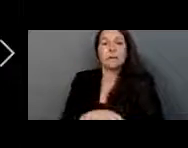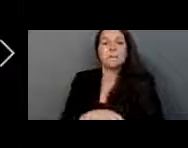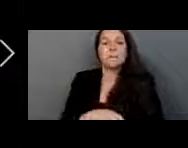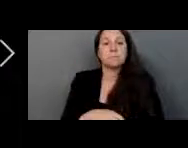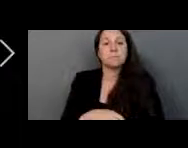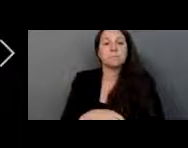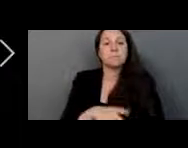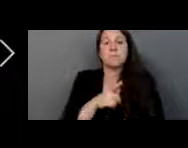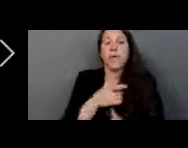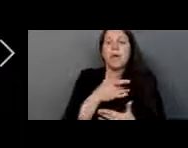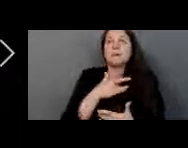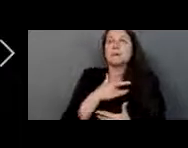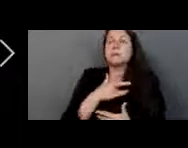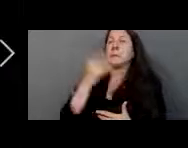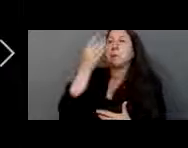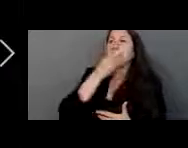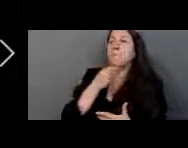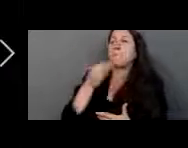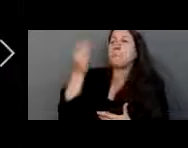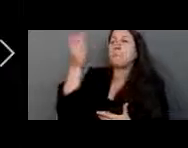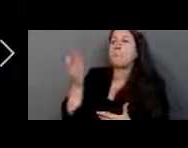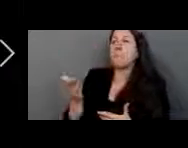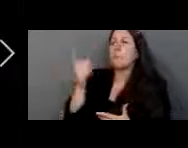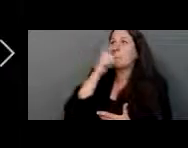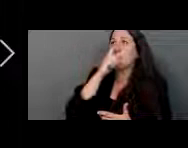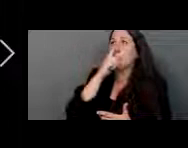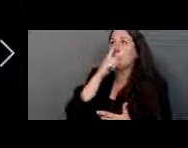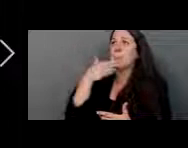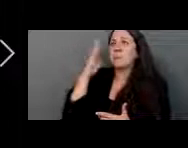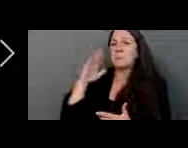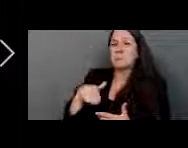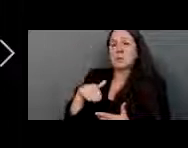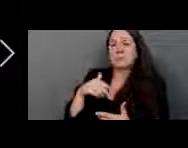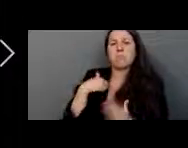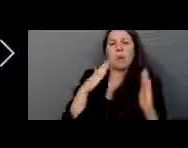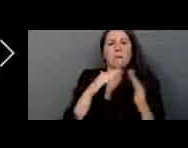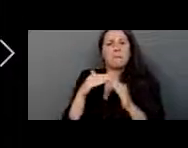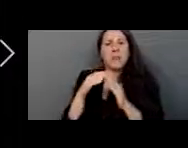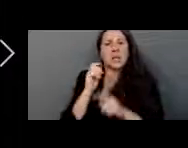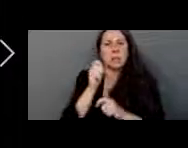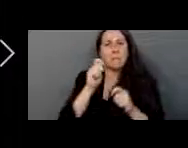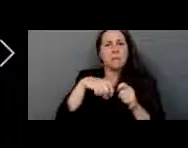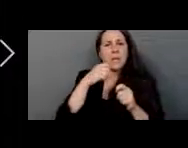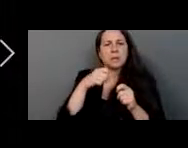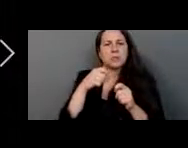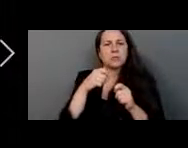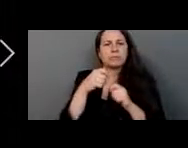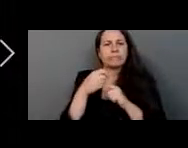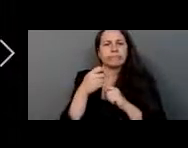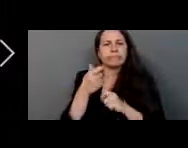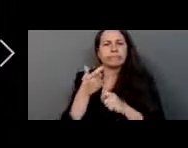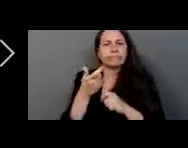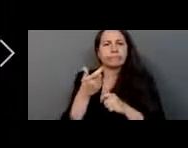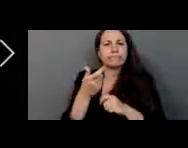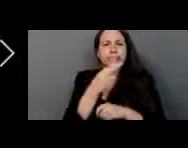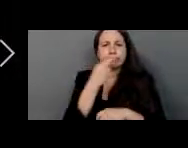Il se dit que sa bien-aimée ne peut être si mauvaise dans un village de pêcheurs vivant hors la loi côte cantabrique.